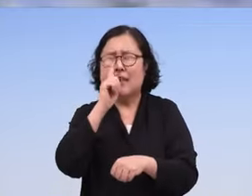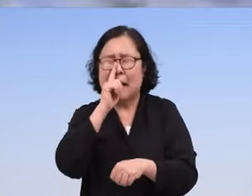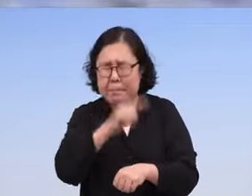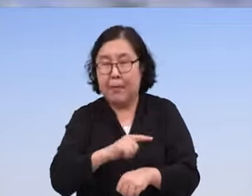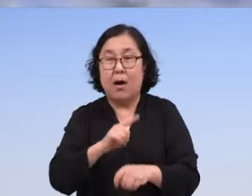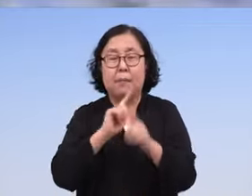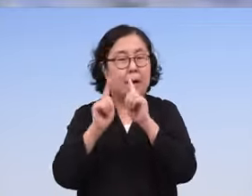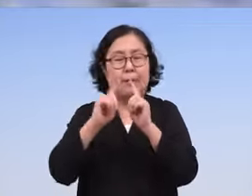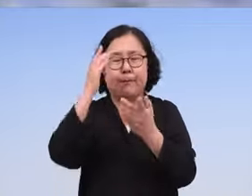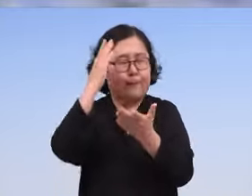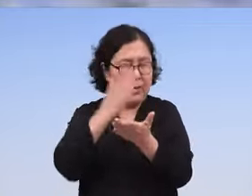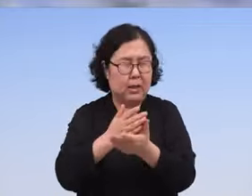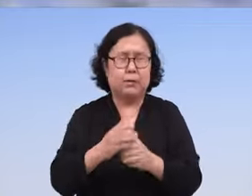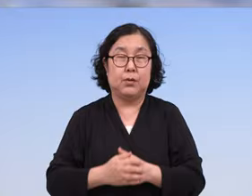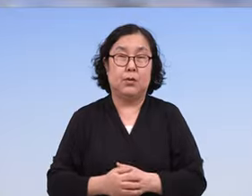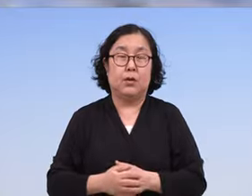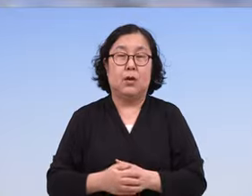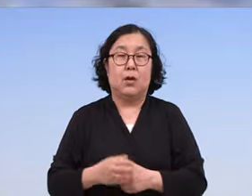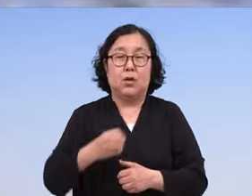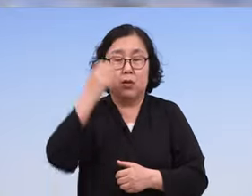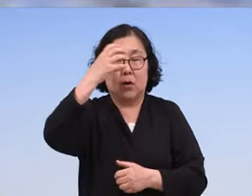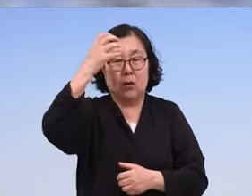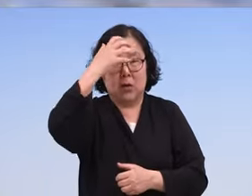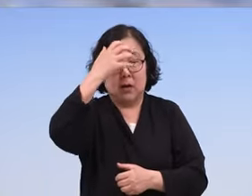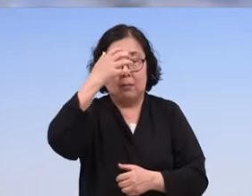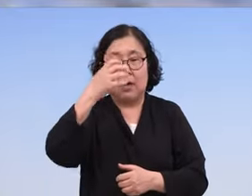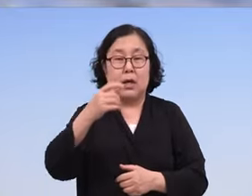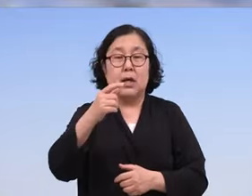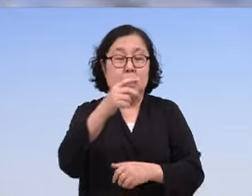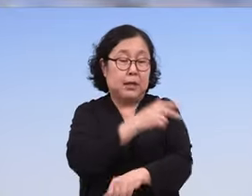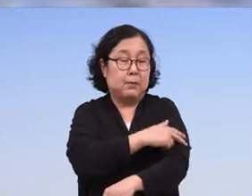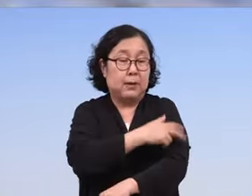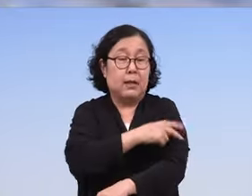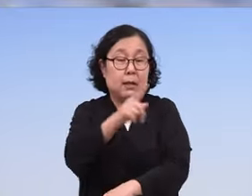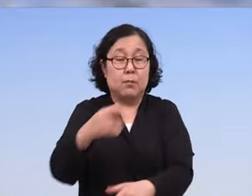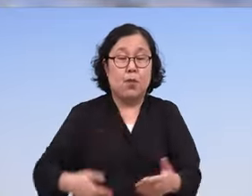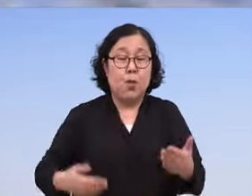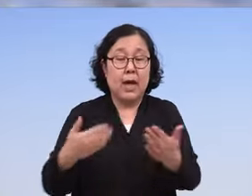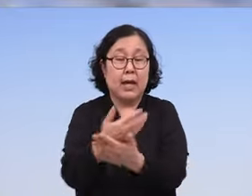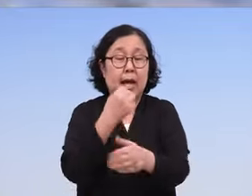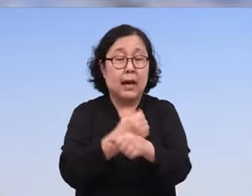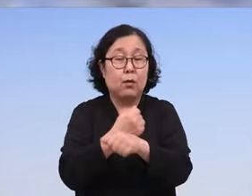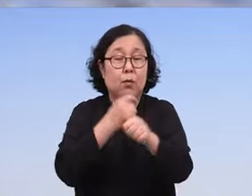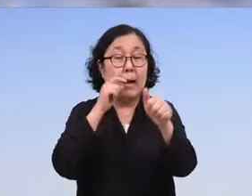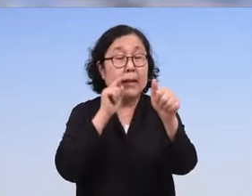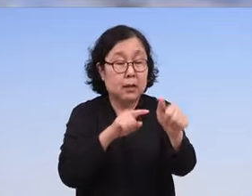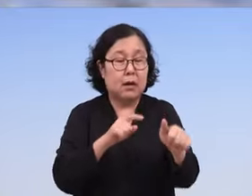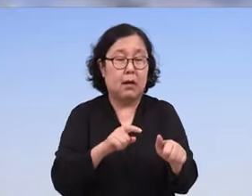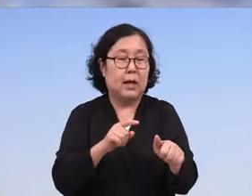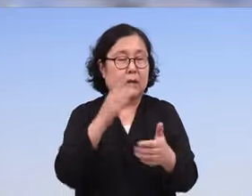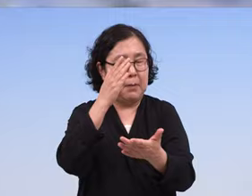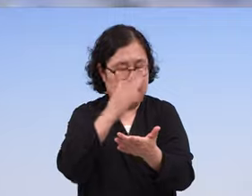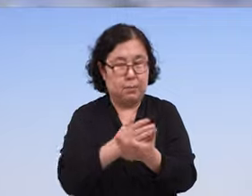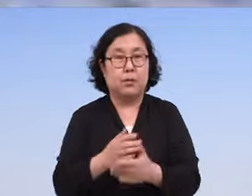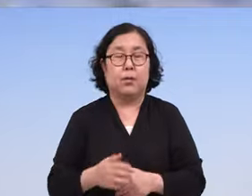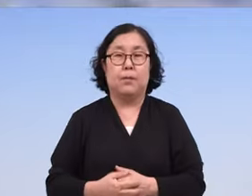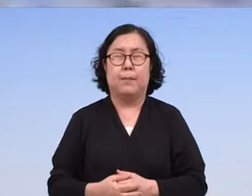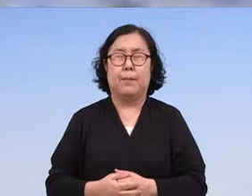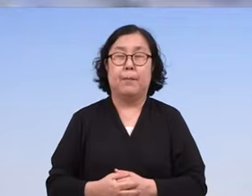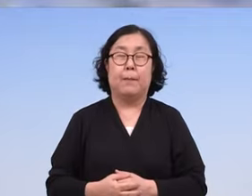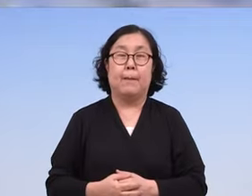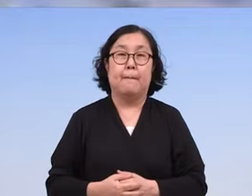나 기도하니까 성령님 이렇게 말씀하시던데요. 집사님 회개하세요. 그렇게 말하는 그 사람이 회개해야 되는 거예요.